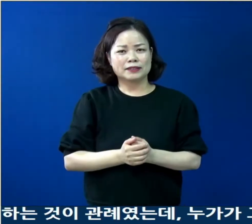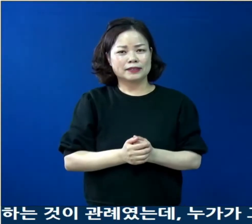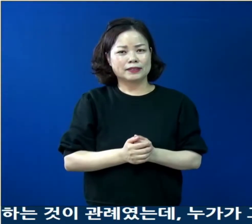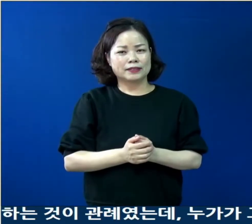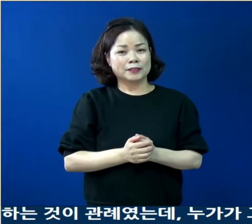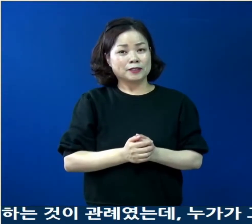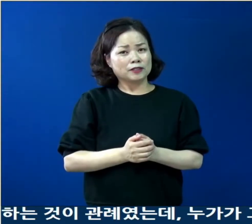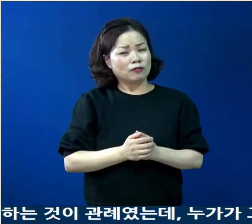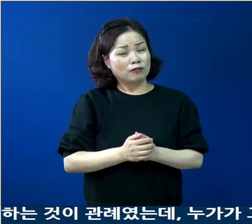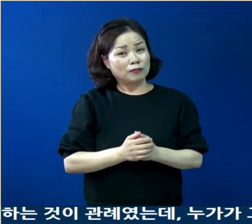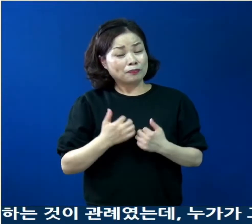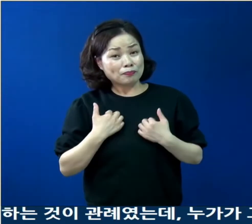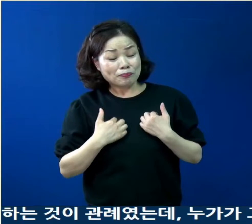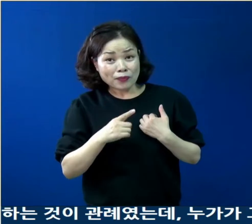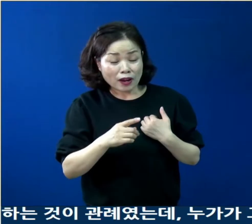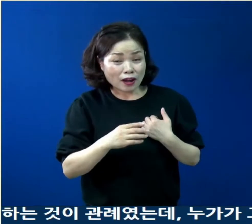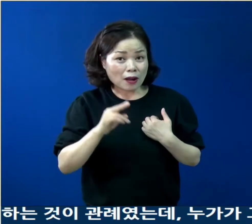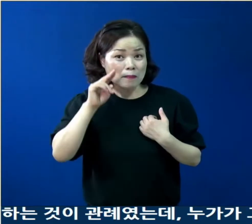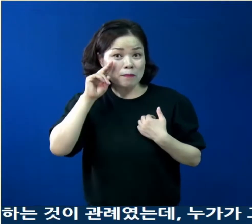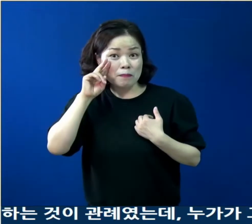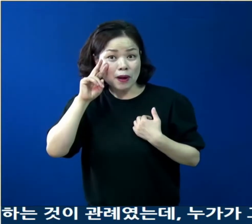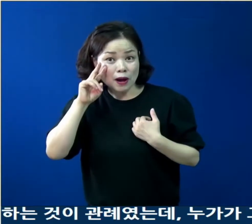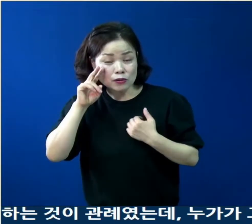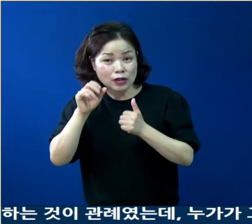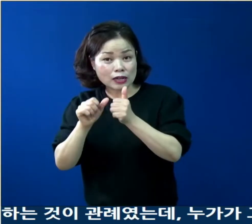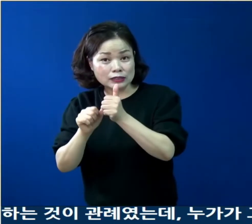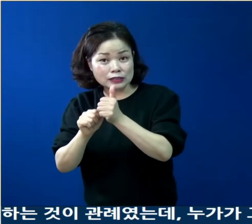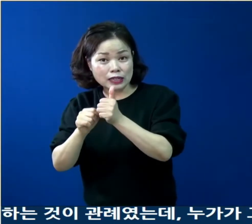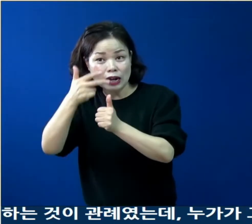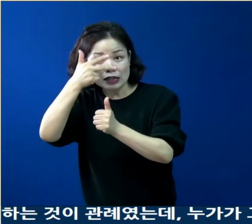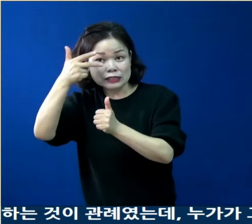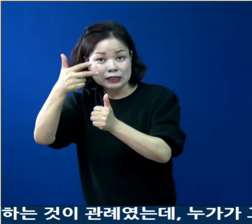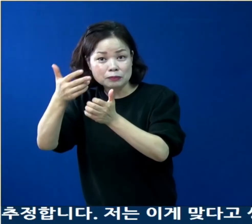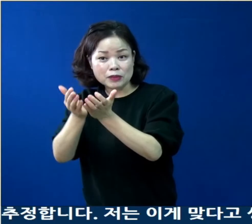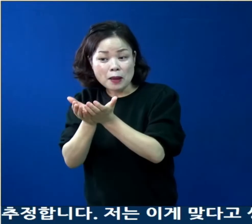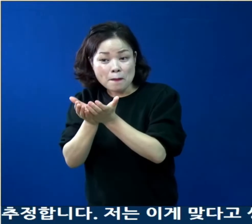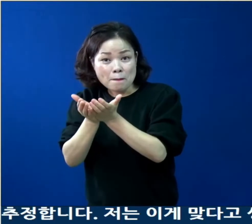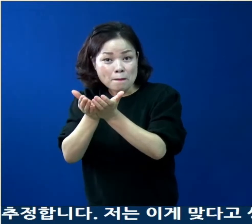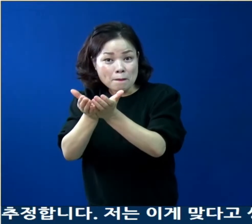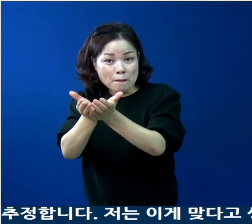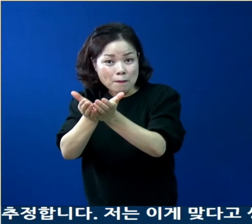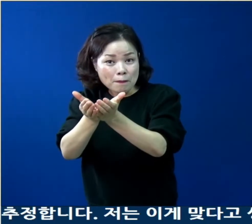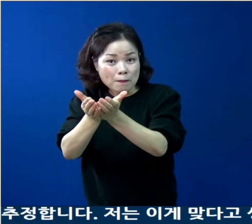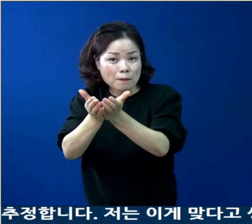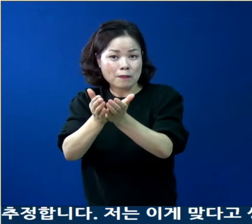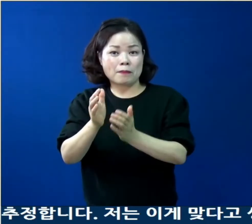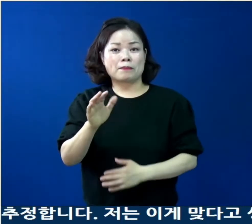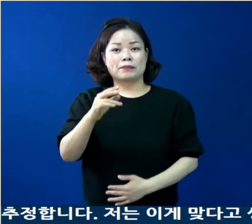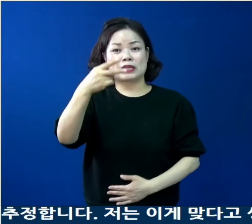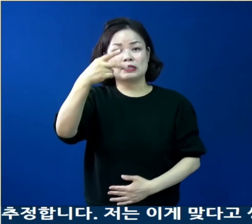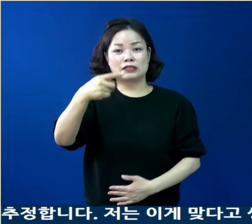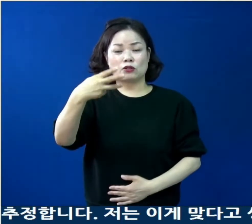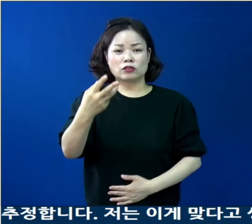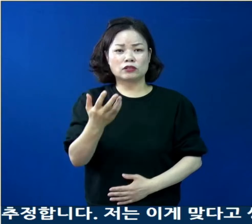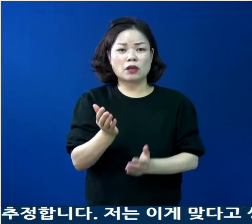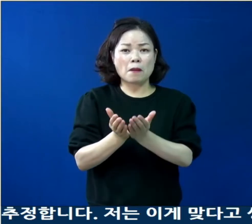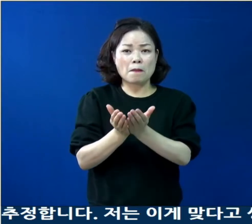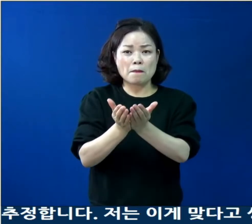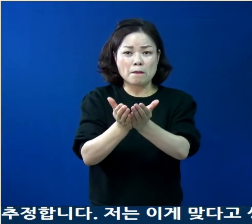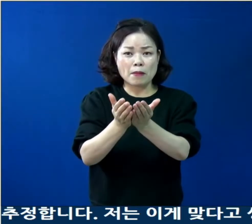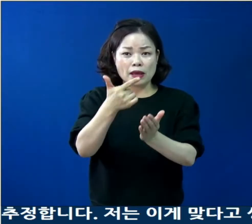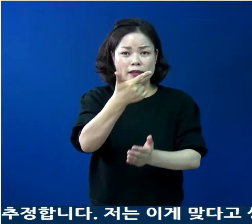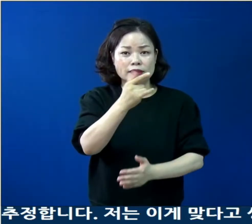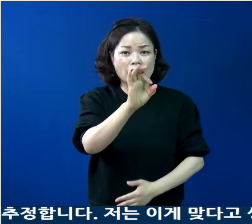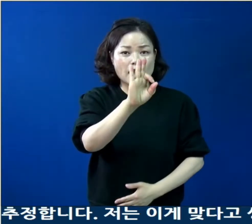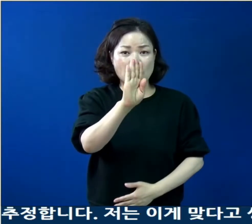흥미롭지 않아요? 바울과 실라와 디모데가 배를 타고 네아폴리 통해 빌립보로 이동하는데 그 배에 타고